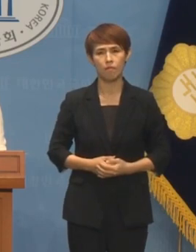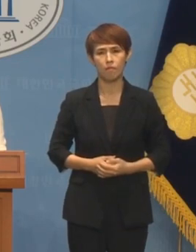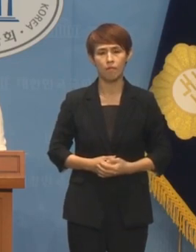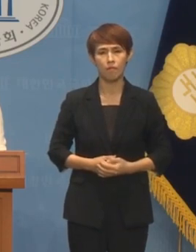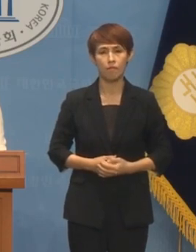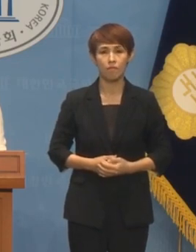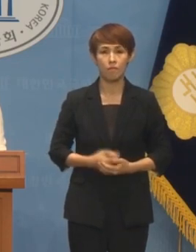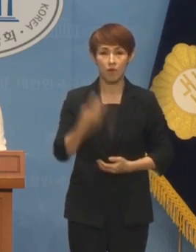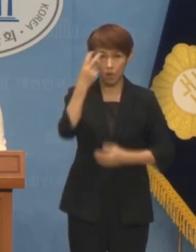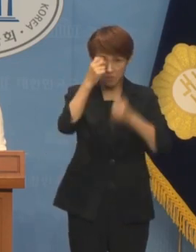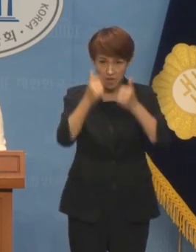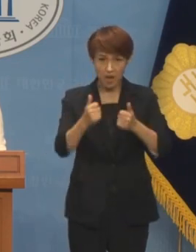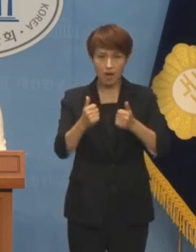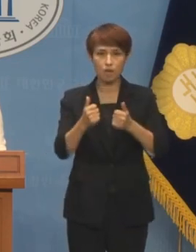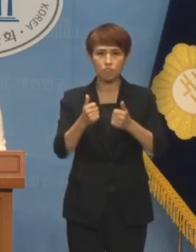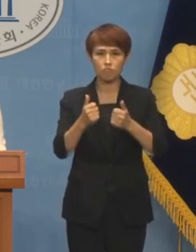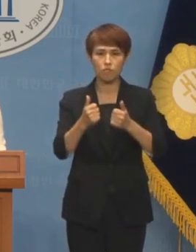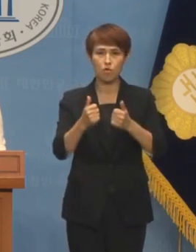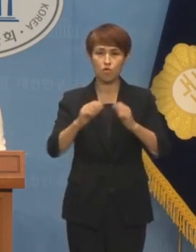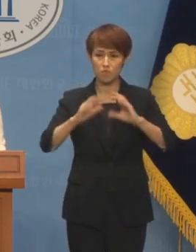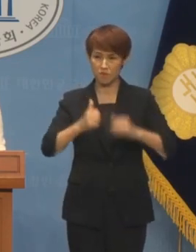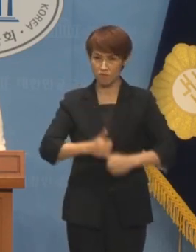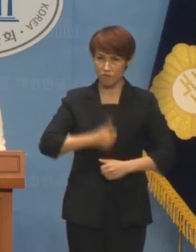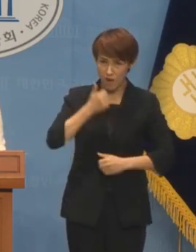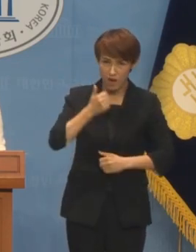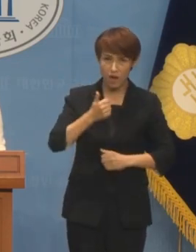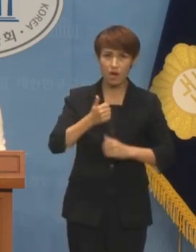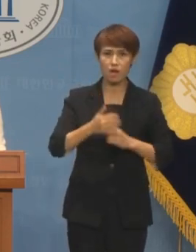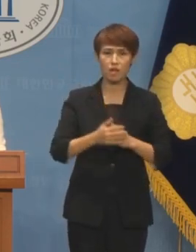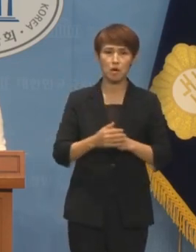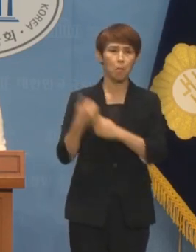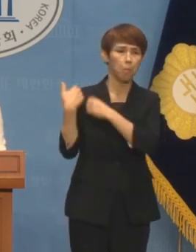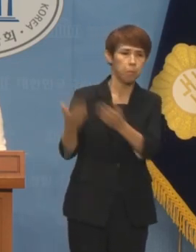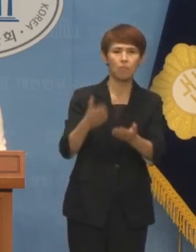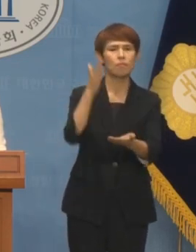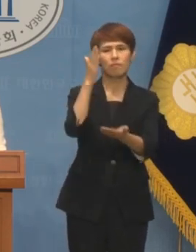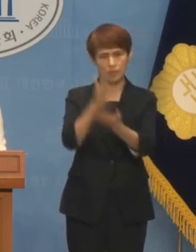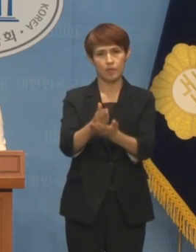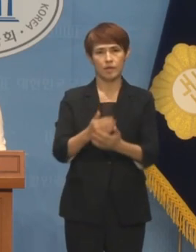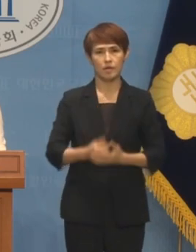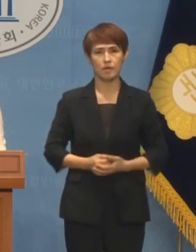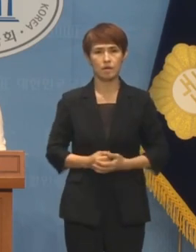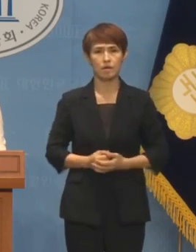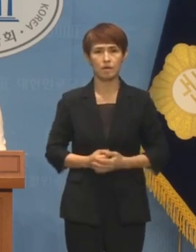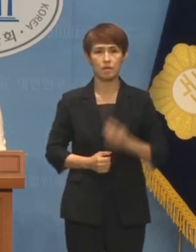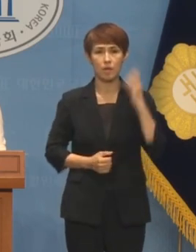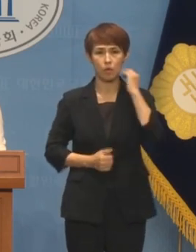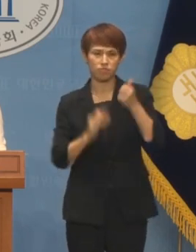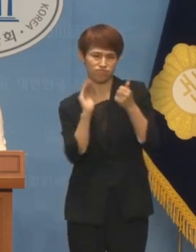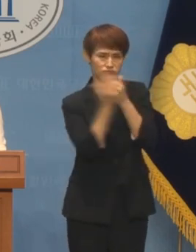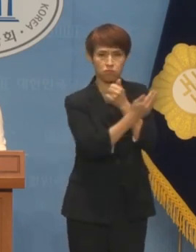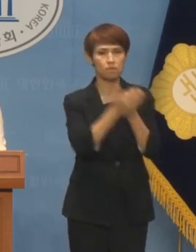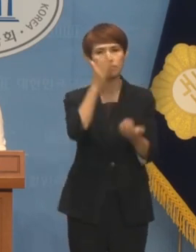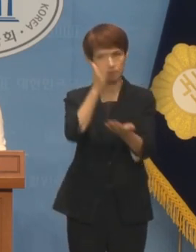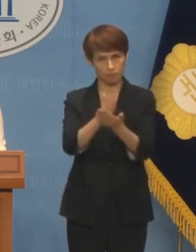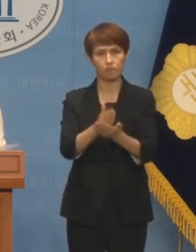검찰도 방탄 수사로 국민의 분노에 기름을 끼얹지 말 것임을 강력히